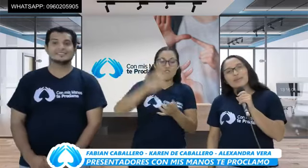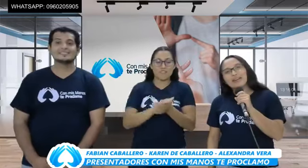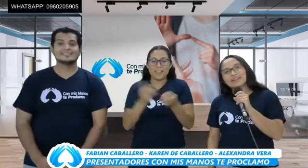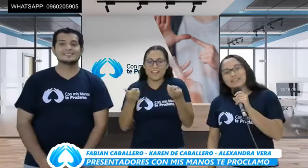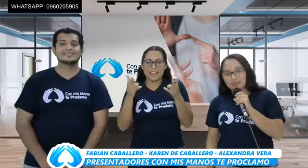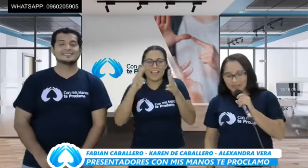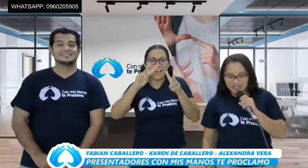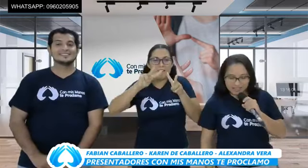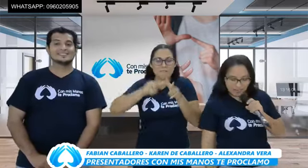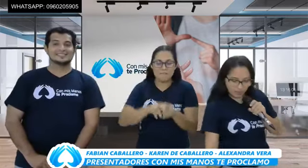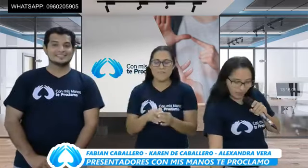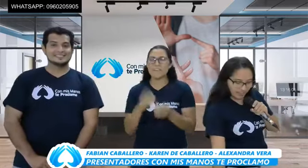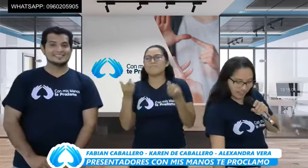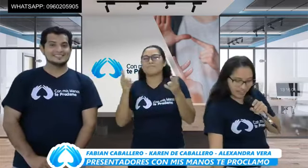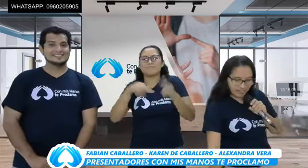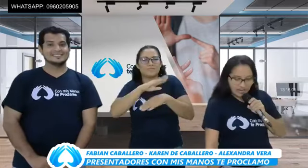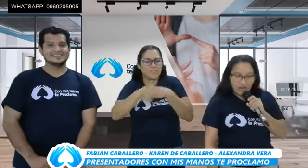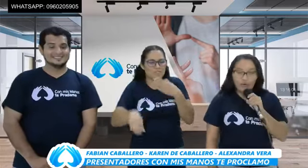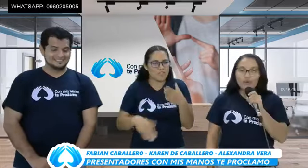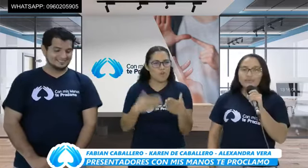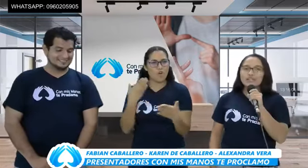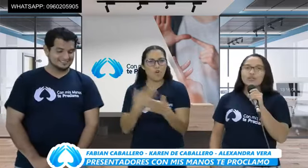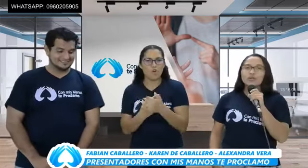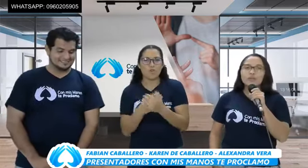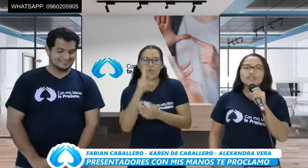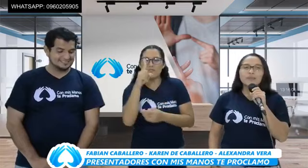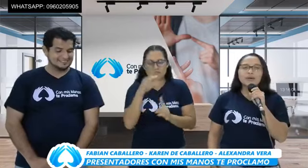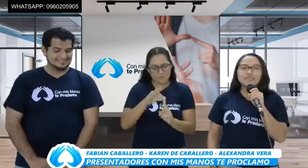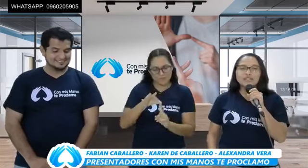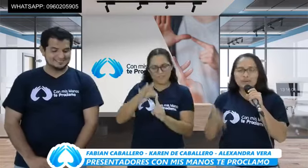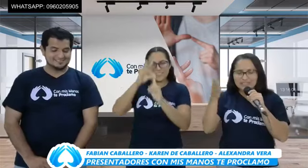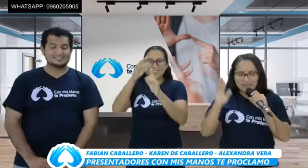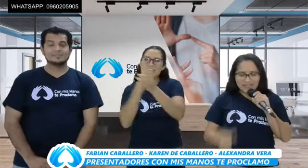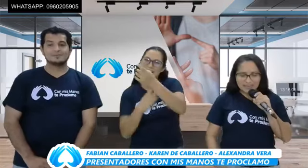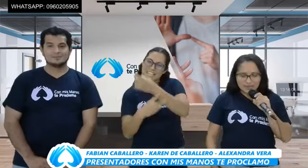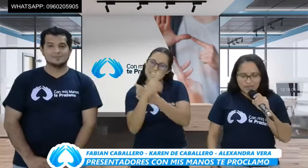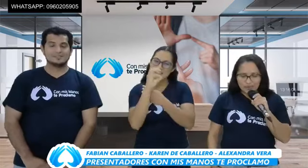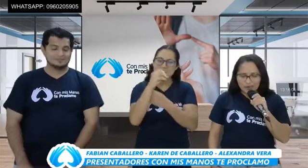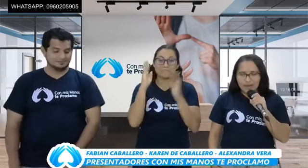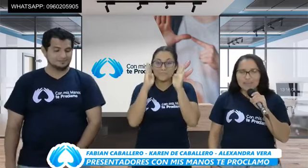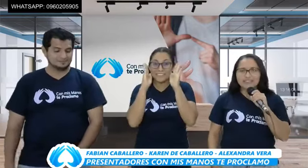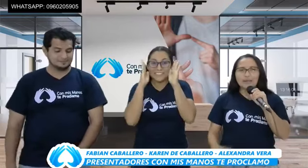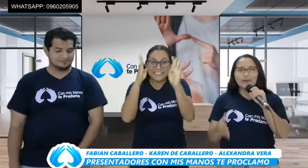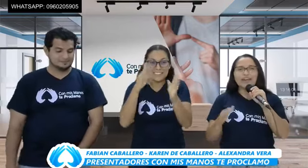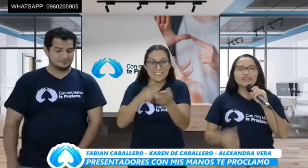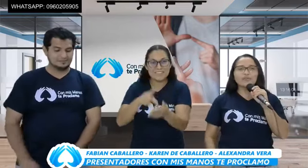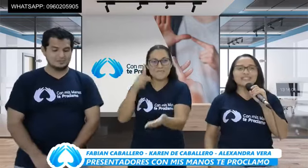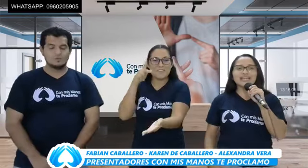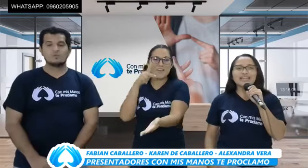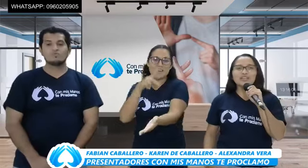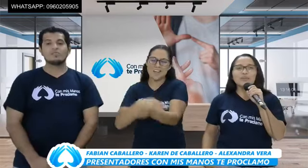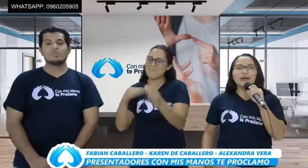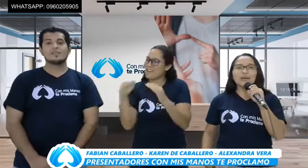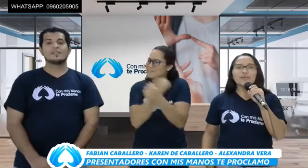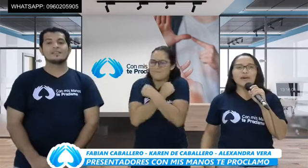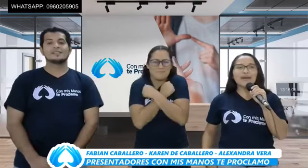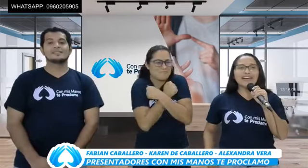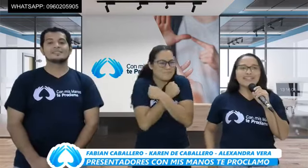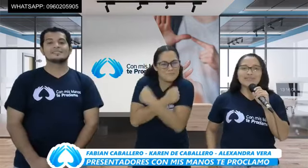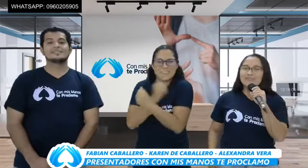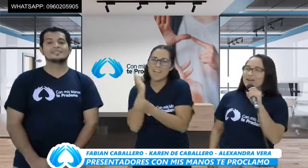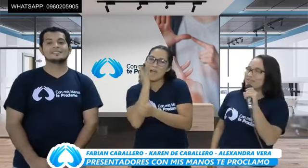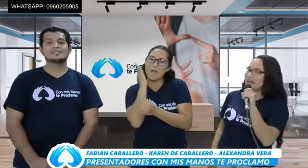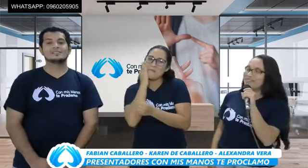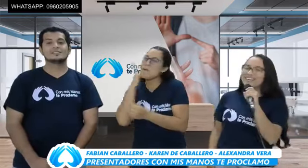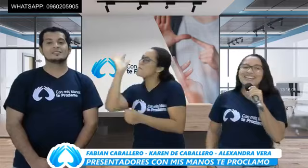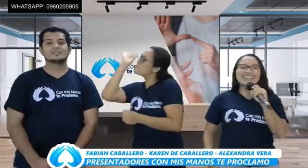pues nuestras palabras de despedida, también por aquí, un saludo muy especial para mis hijos que también están viendo el programa, decía por ahí un mensajito para mi mamá